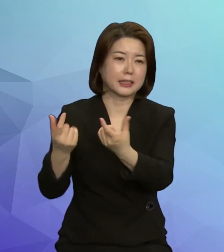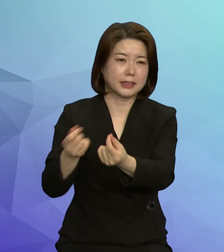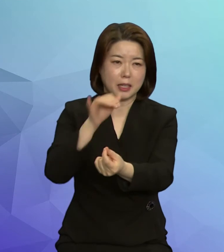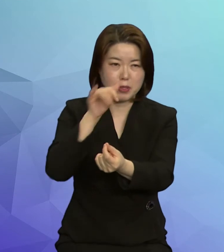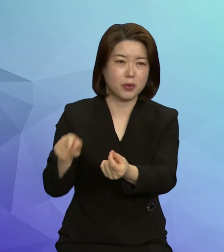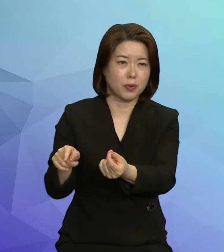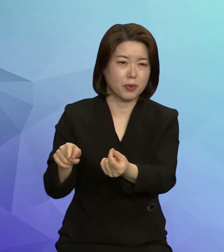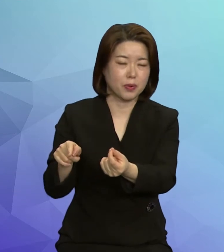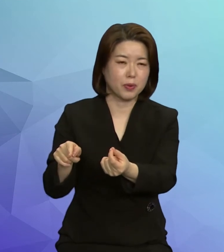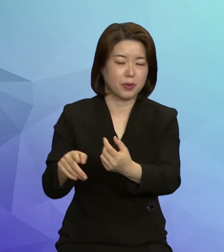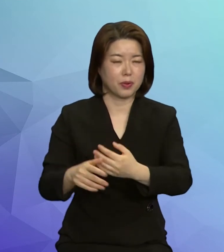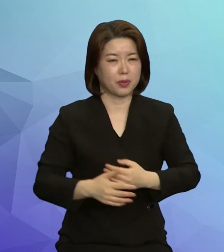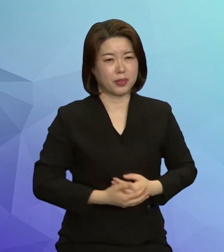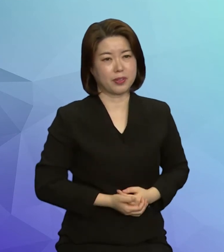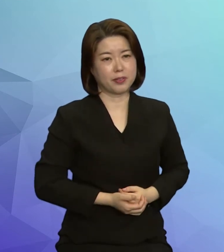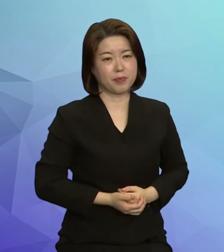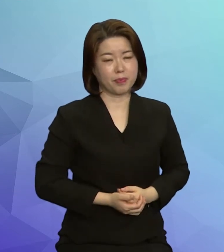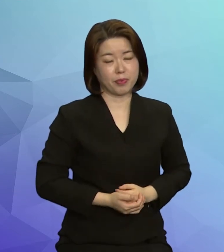같은 이들이 있었다.